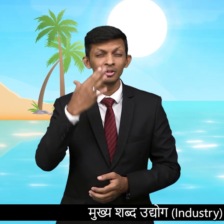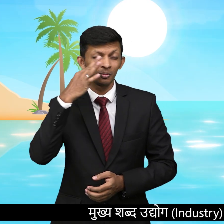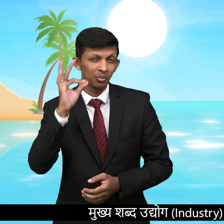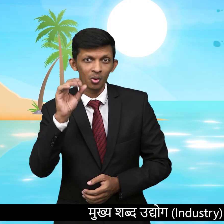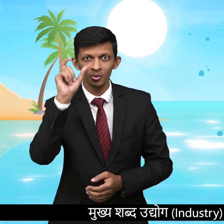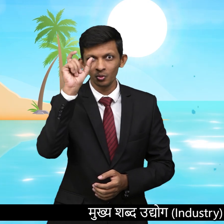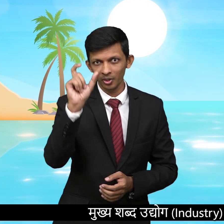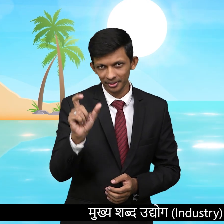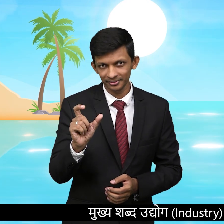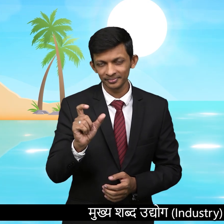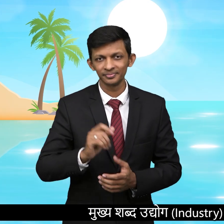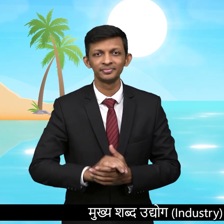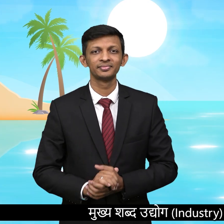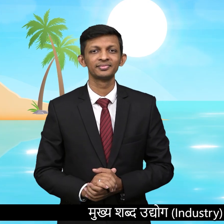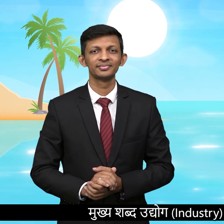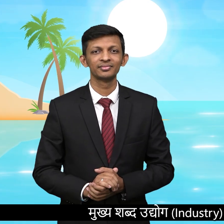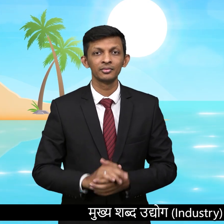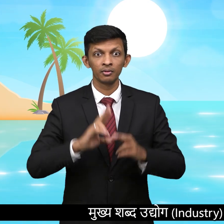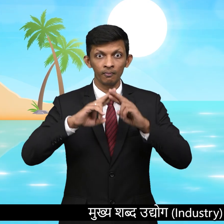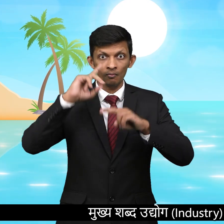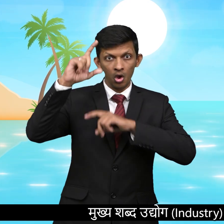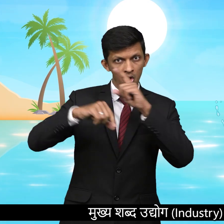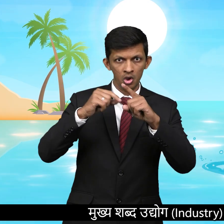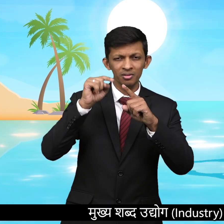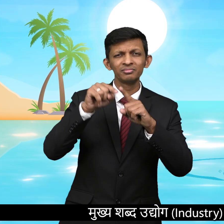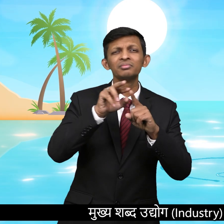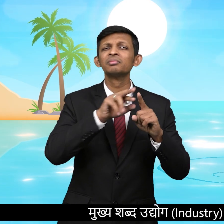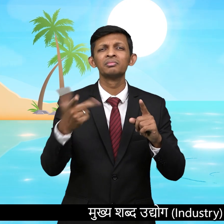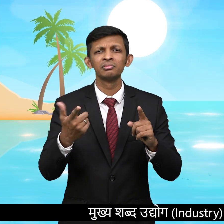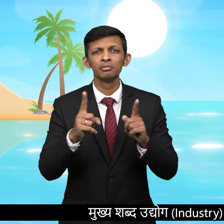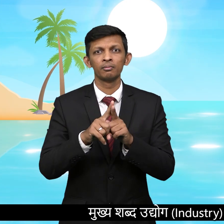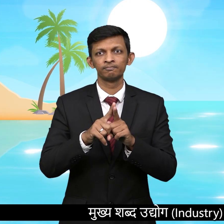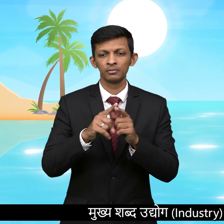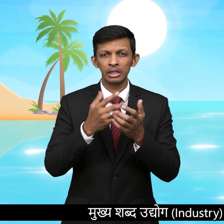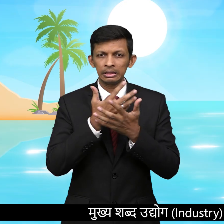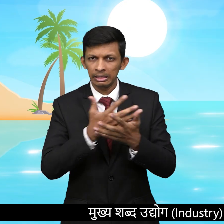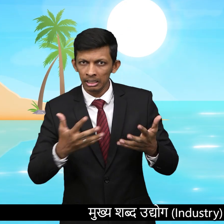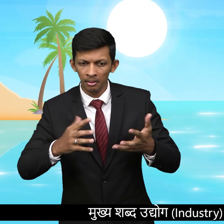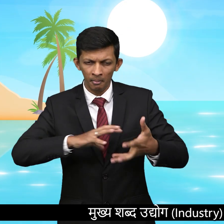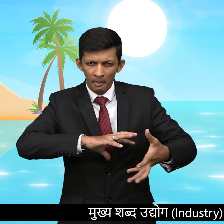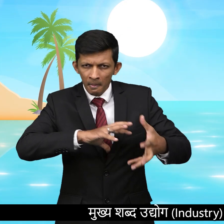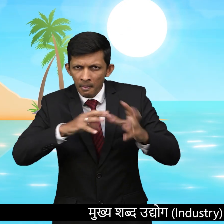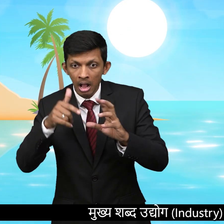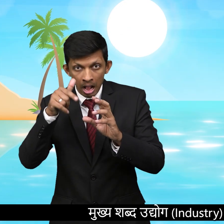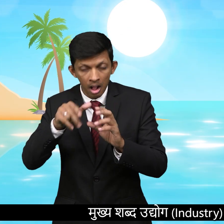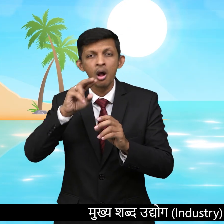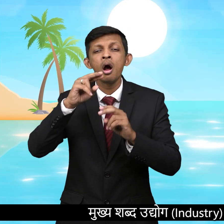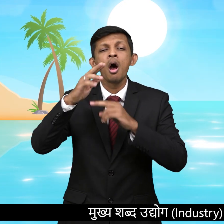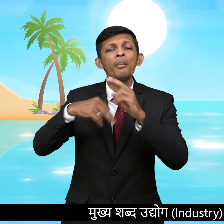मुख्य शब्द उद्योग, इंडस्ट्री, वह स्थान जहां चीजें बनाई जाती हैं।